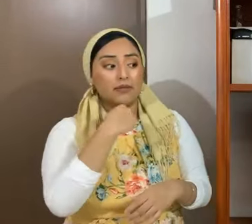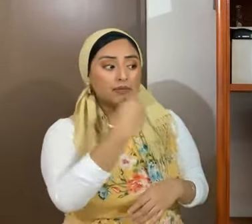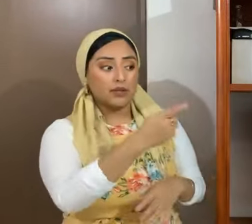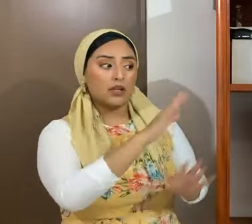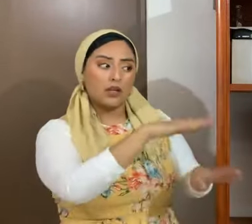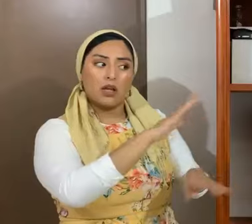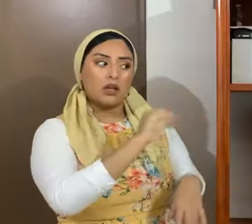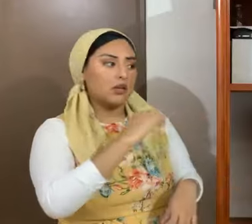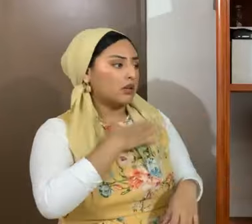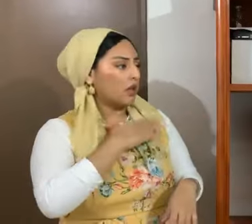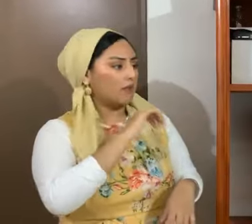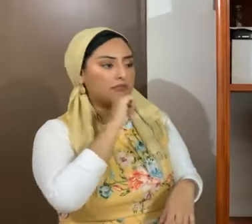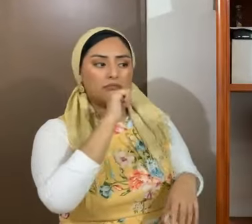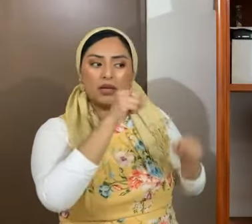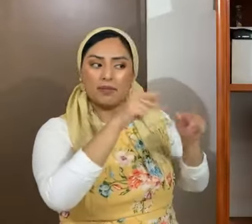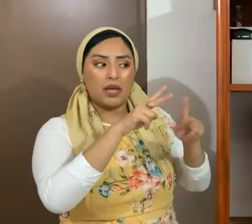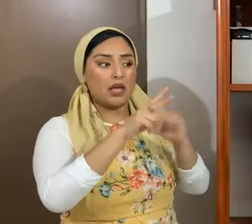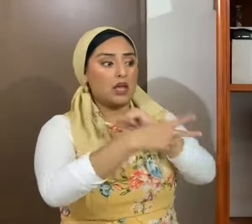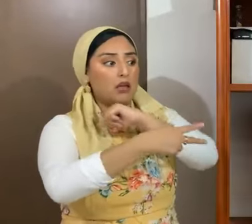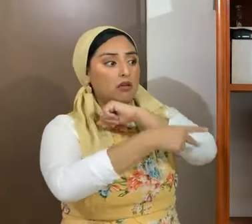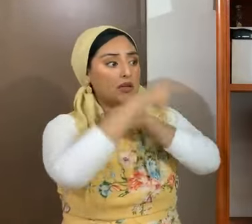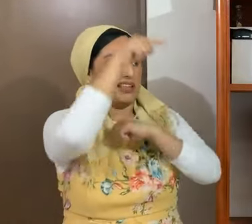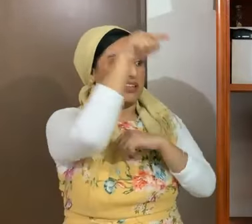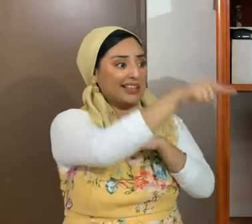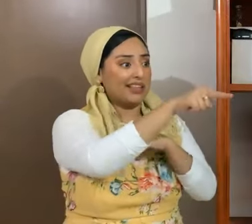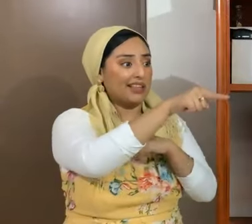no permitir que se usurpara